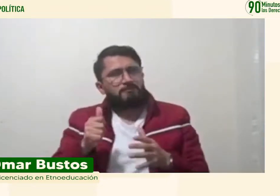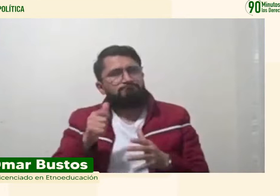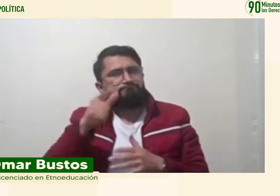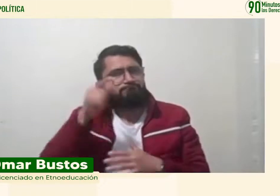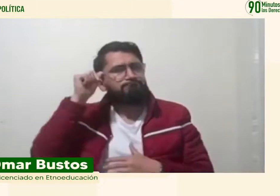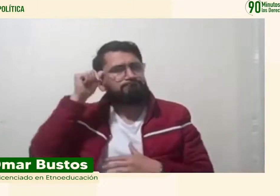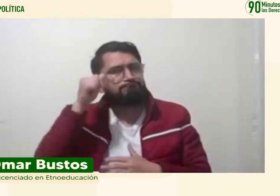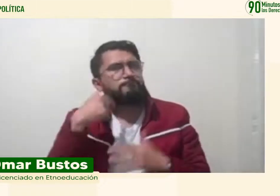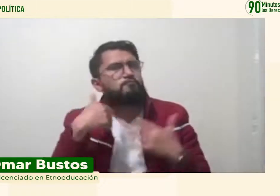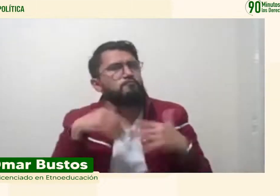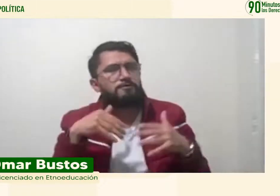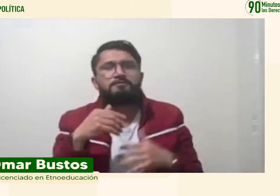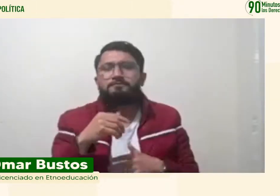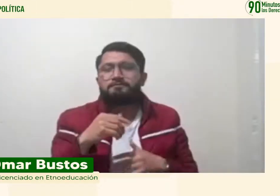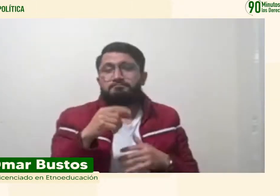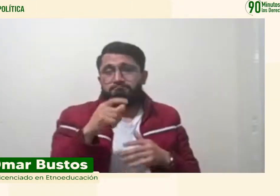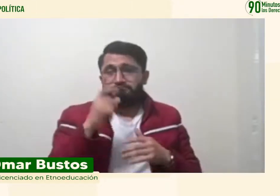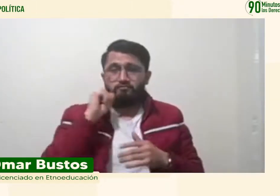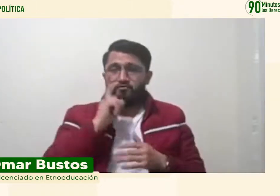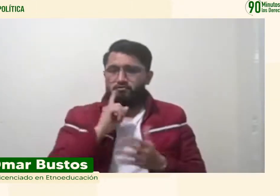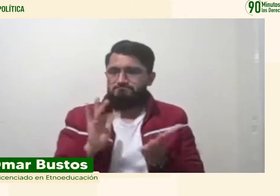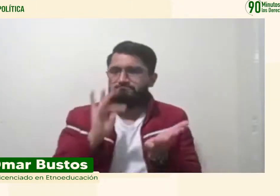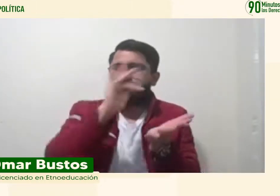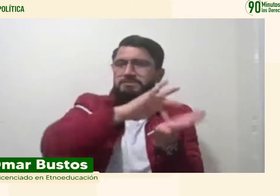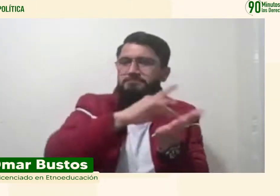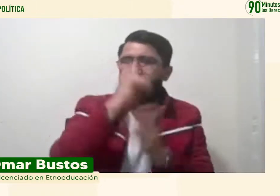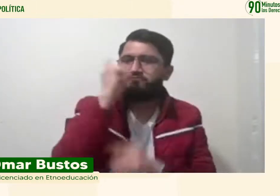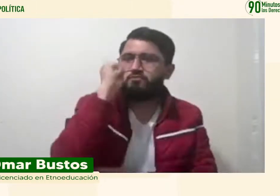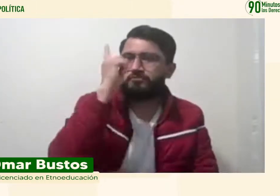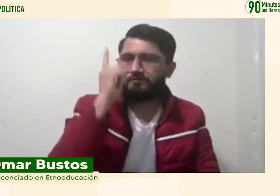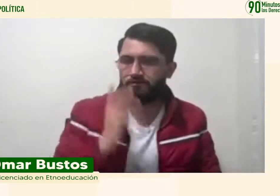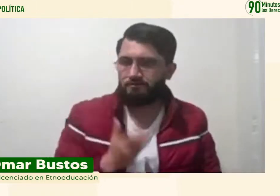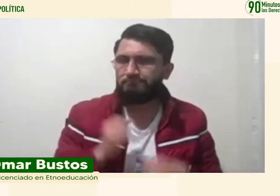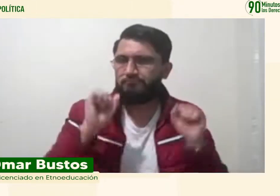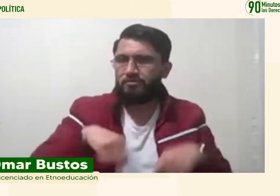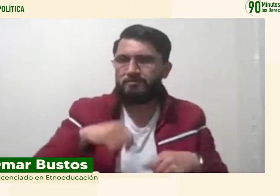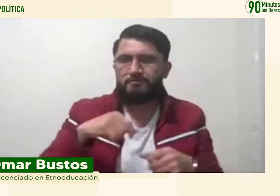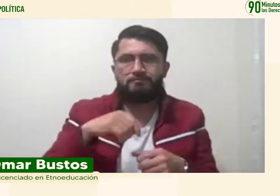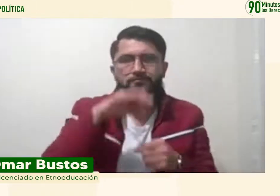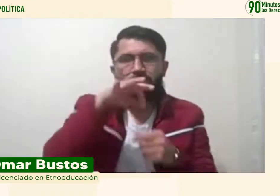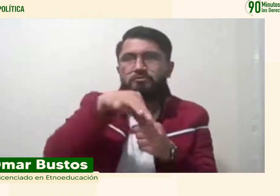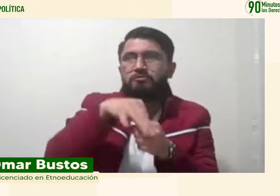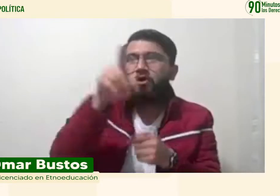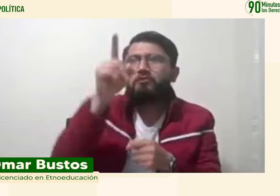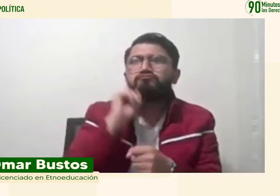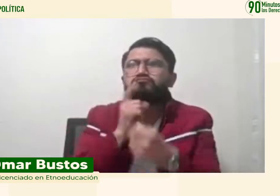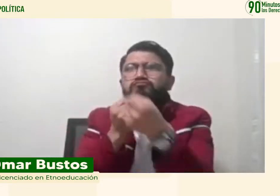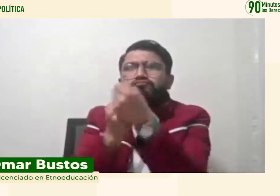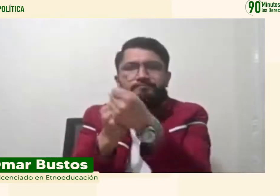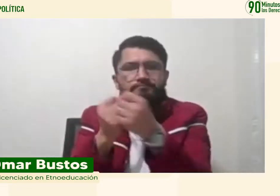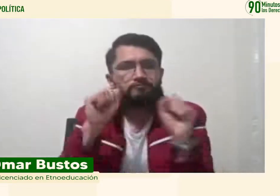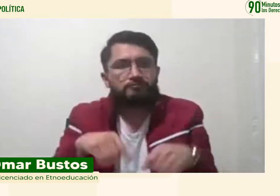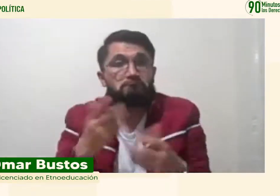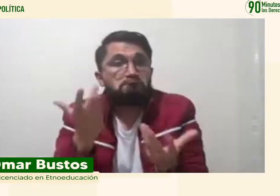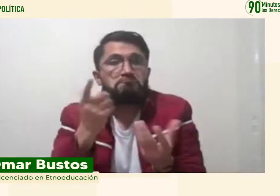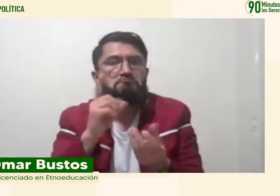las personas sordas pues recuerden participación política lo podemos hacer para